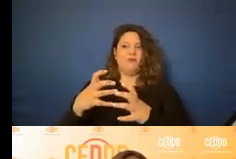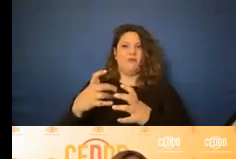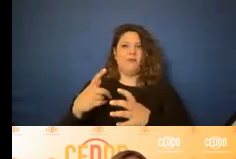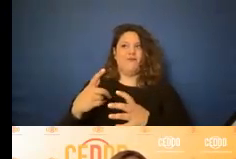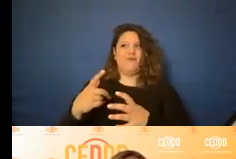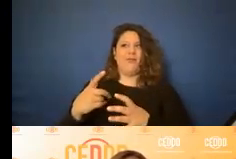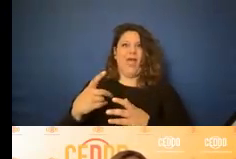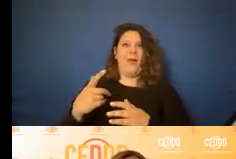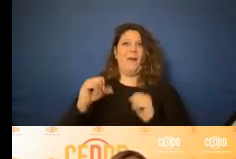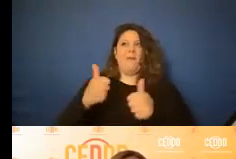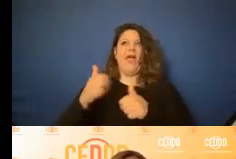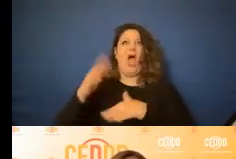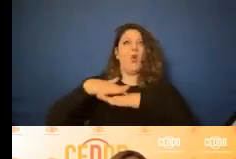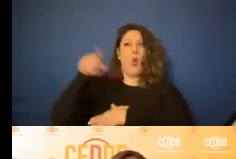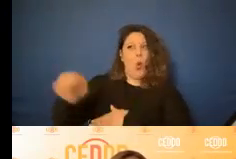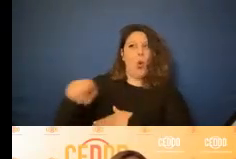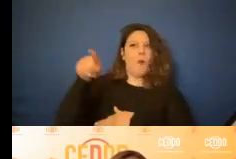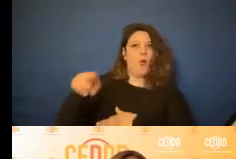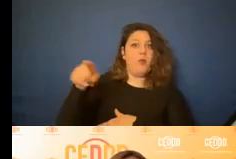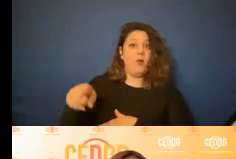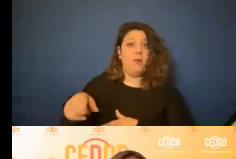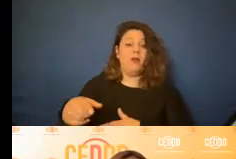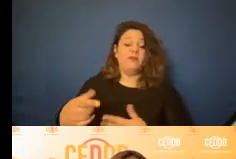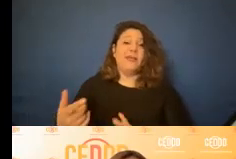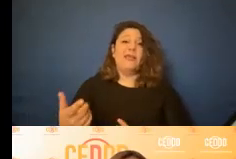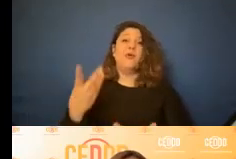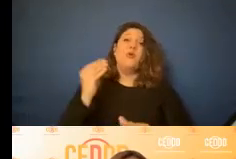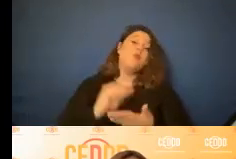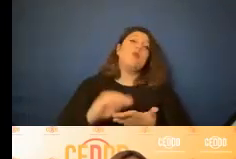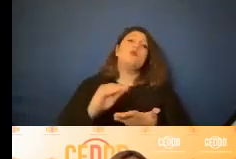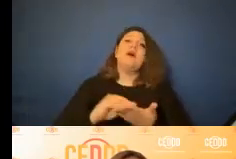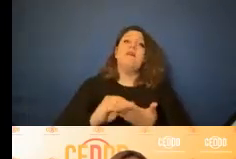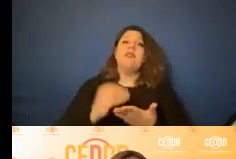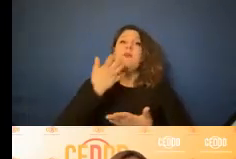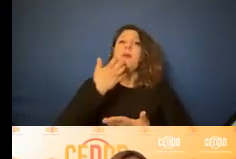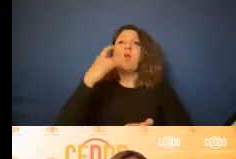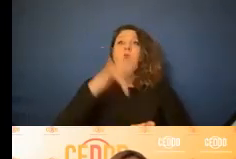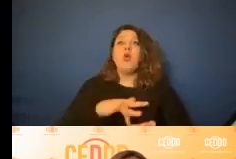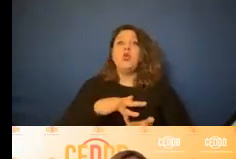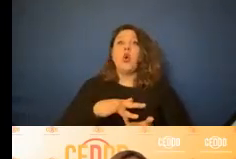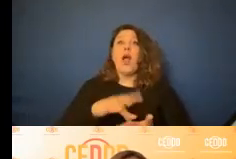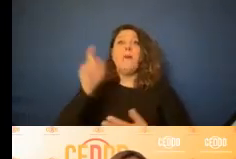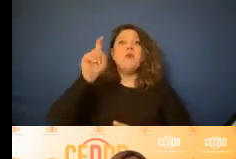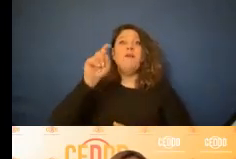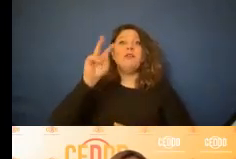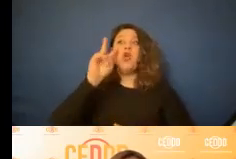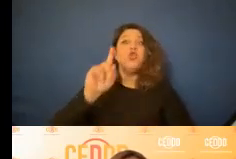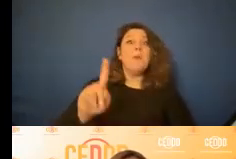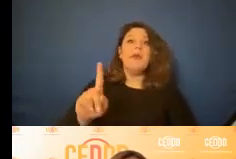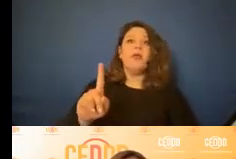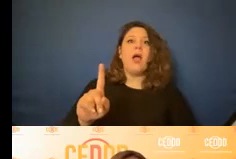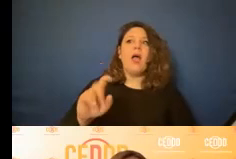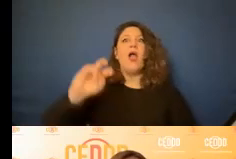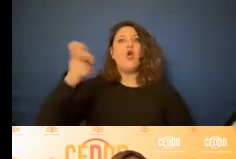tontos los agresores y lo hacen cuando el profesor no mira y amenazan a los observadores para que nadie diga nada, no hay forma de demostrarlo. ¿Y cómo vamos a